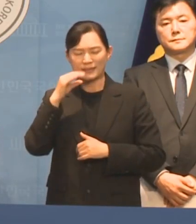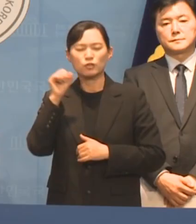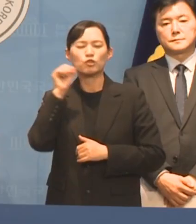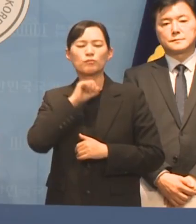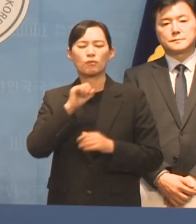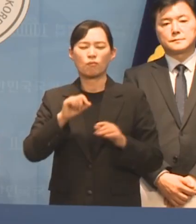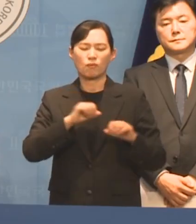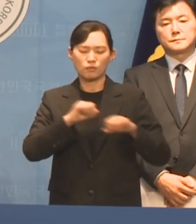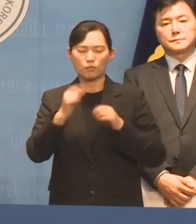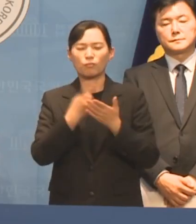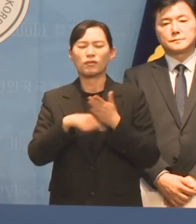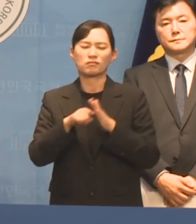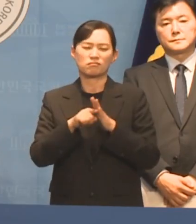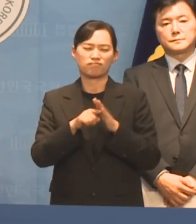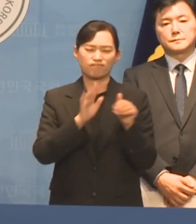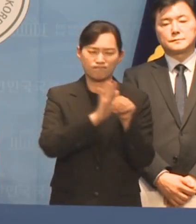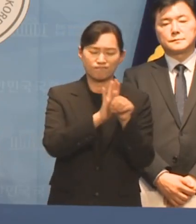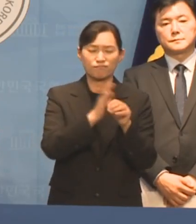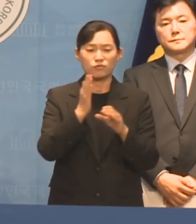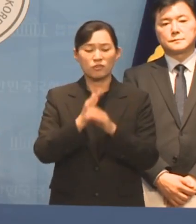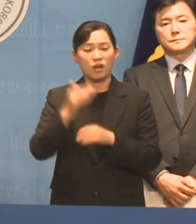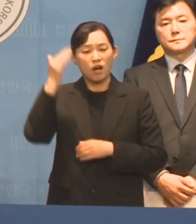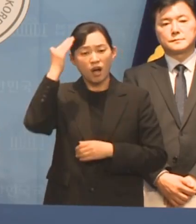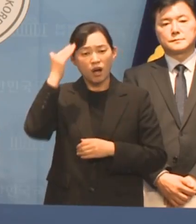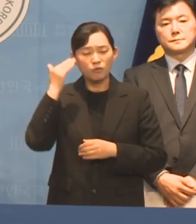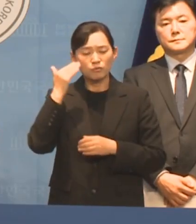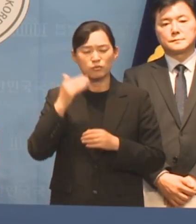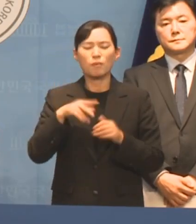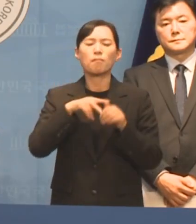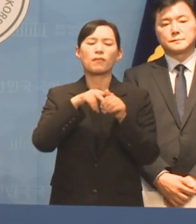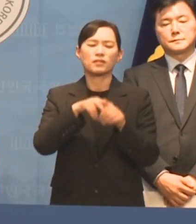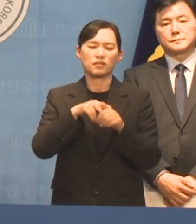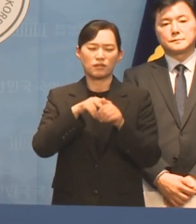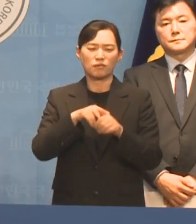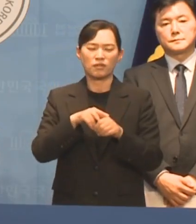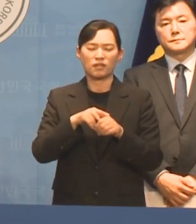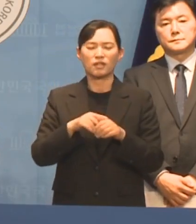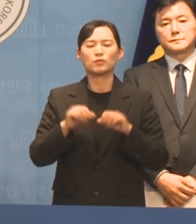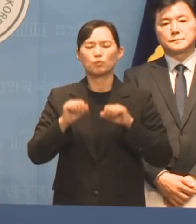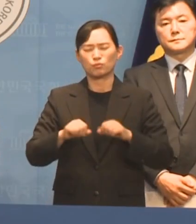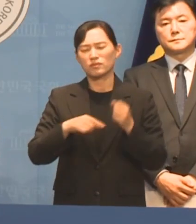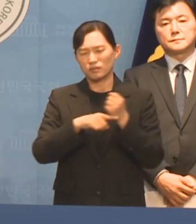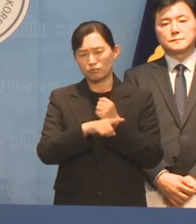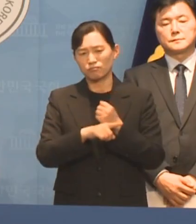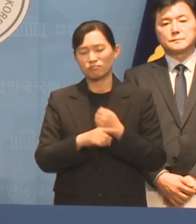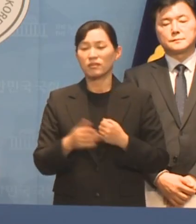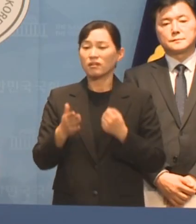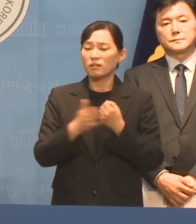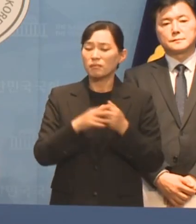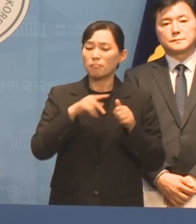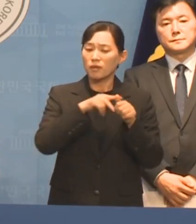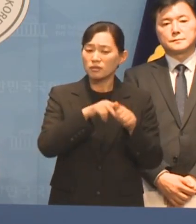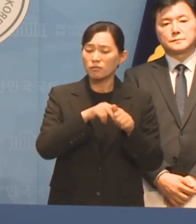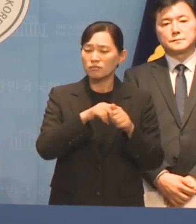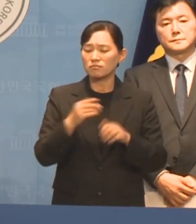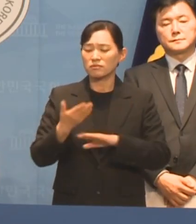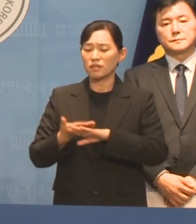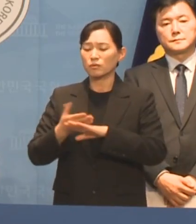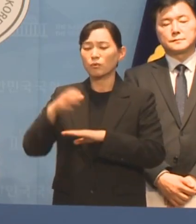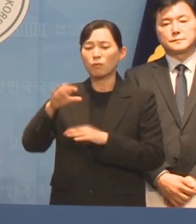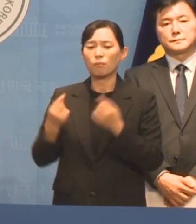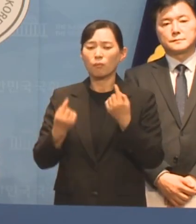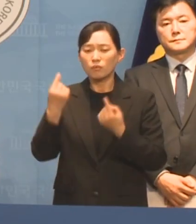역할을 하고 있습니다. 이것이 한국마사회의 공공성이고 존재의 이유입니다. 이 때문에 마사회는 여느